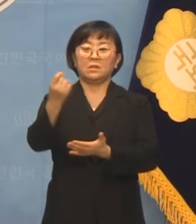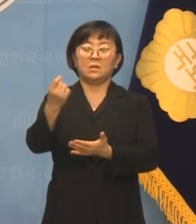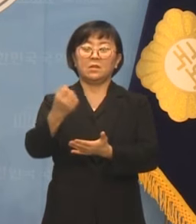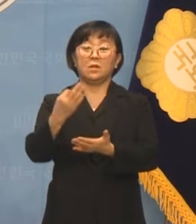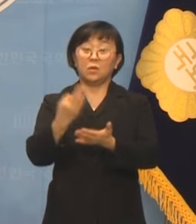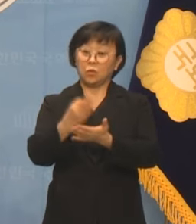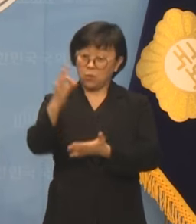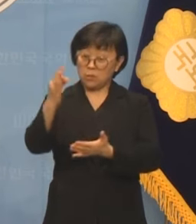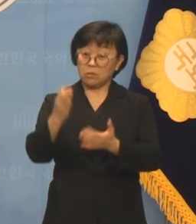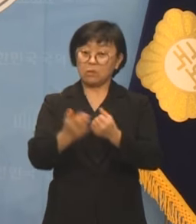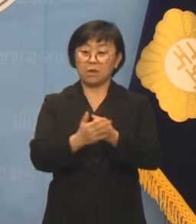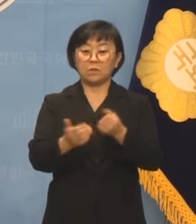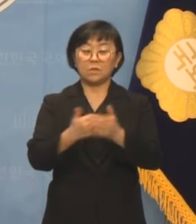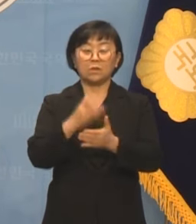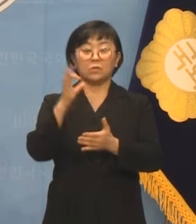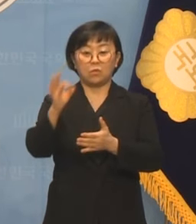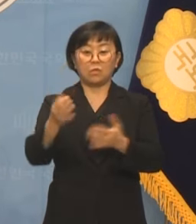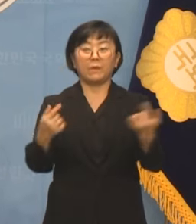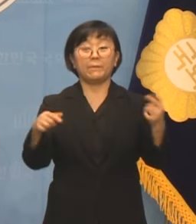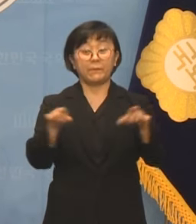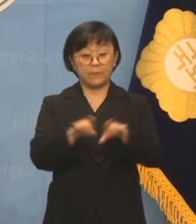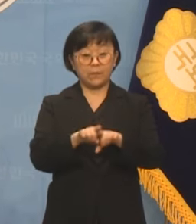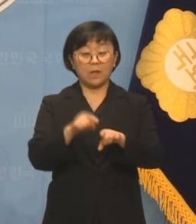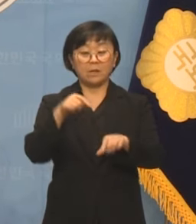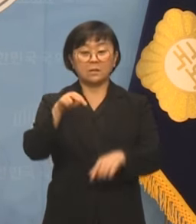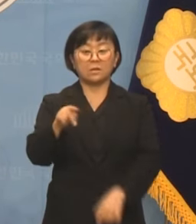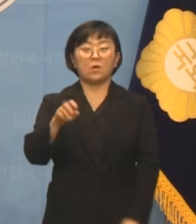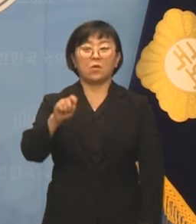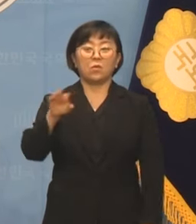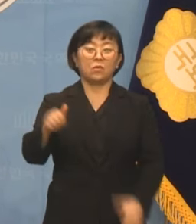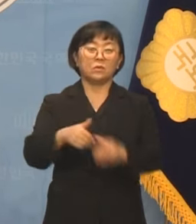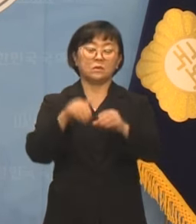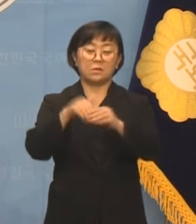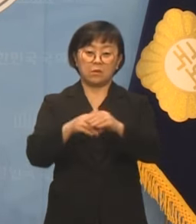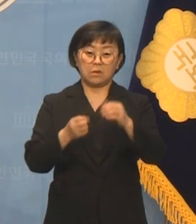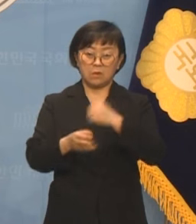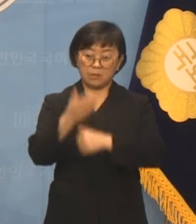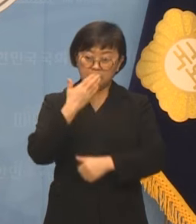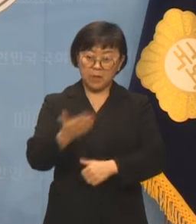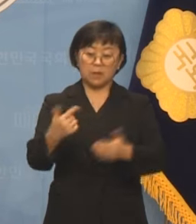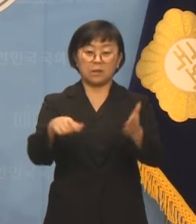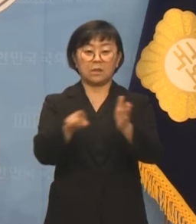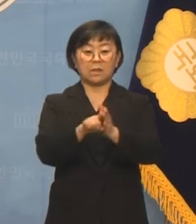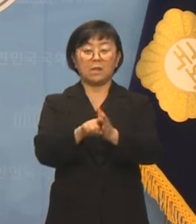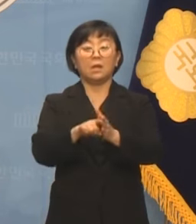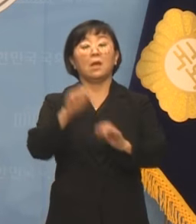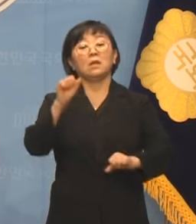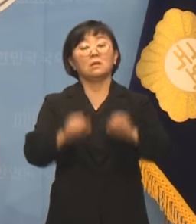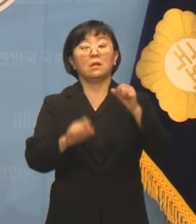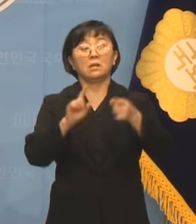돈 때문인지 돈과 더불어서 서영교를 선거에 영향을 미치게 하려고 하는 이